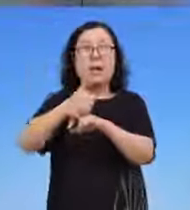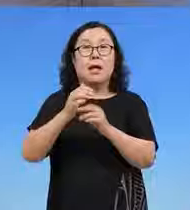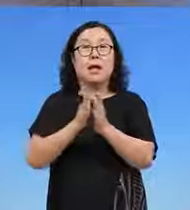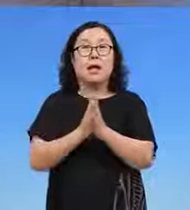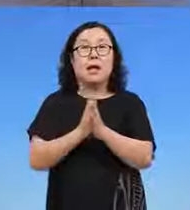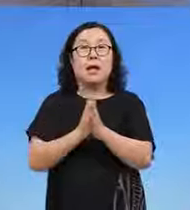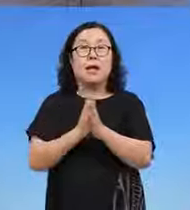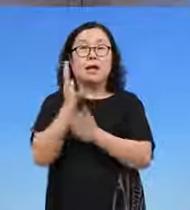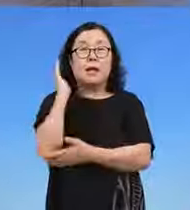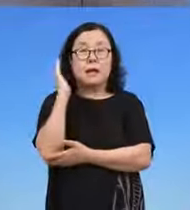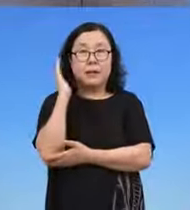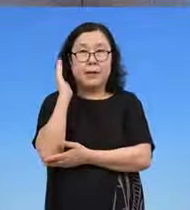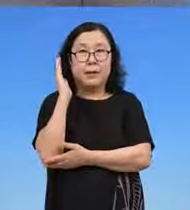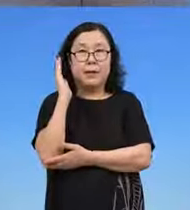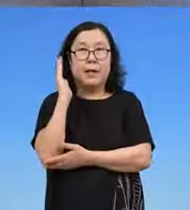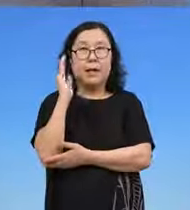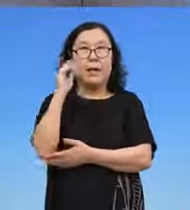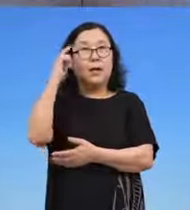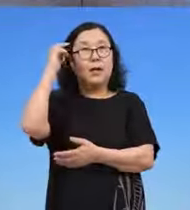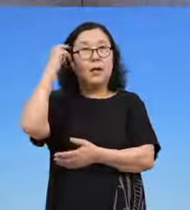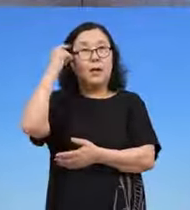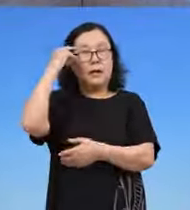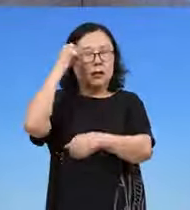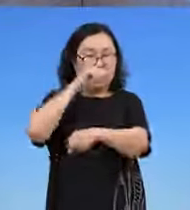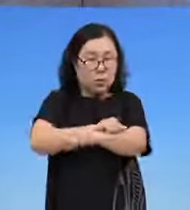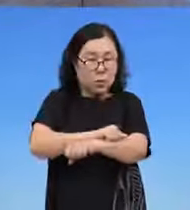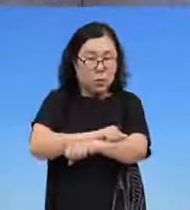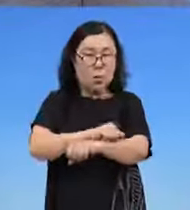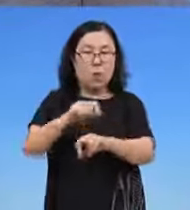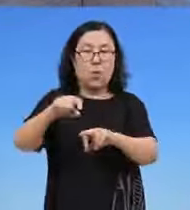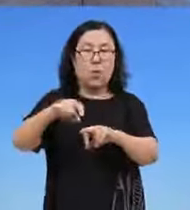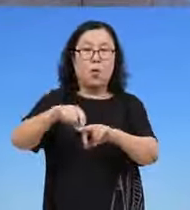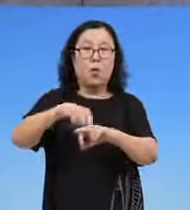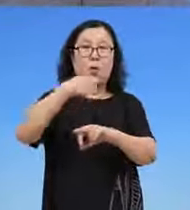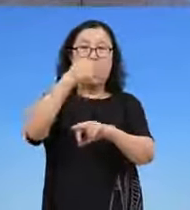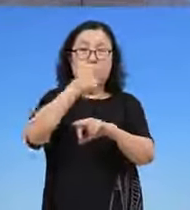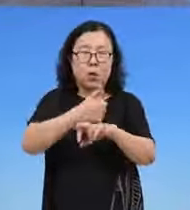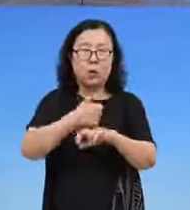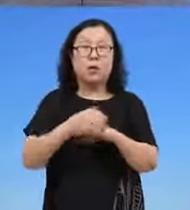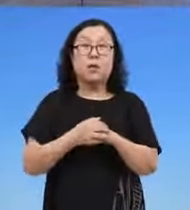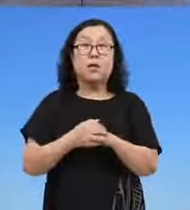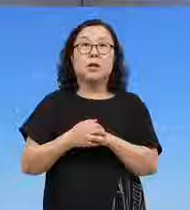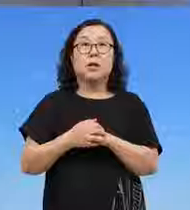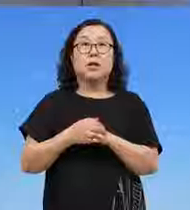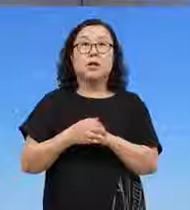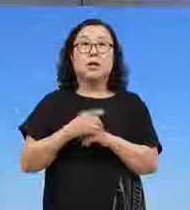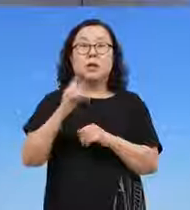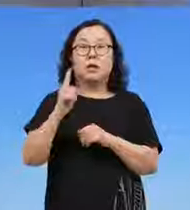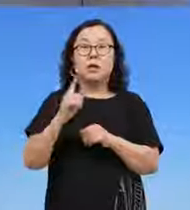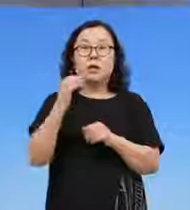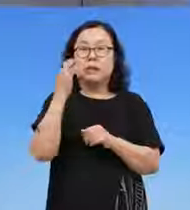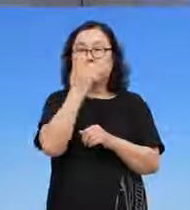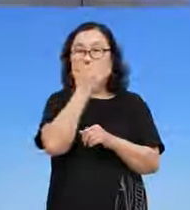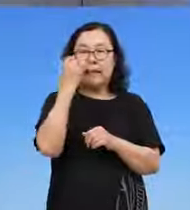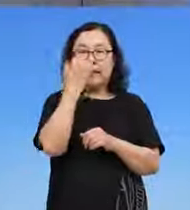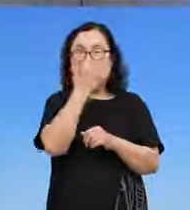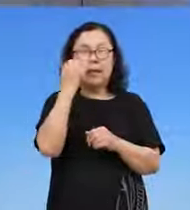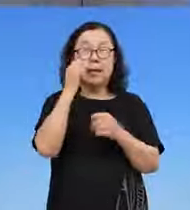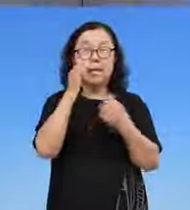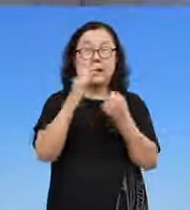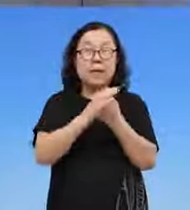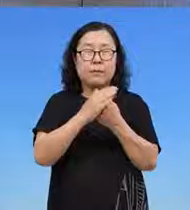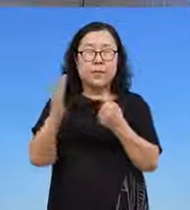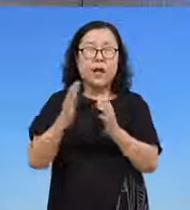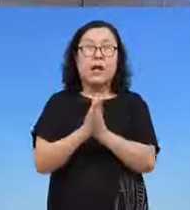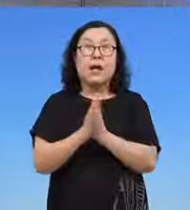아닙니까? 솔로몬은요, 욕정에 눈이 멀어가지고 한 가정을 파괴시키고